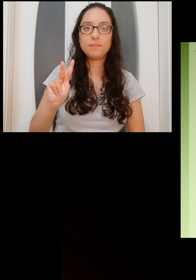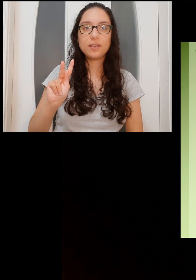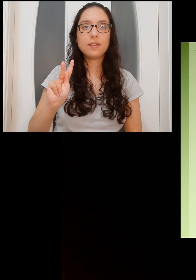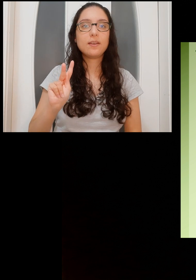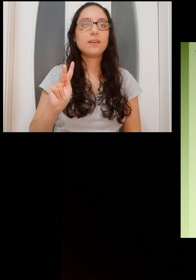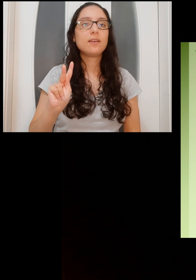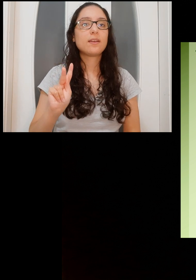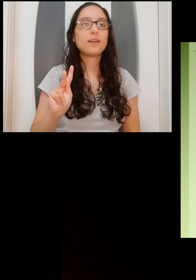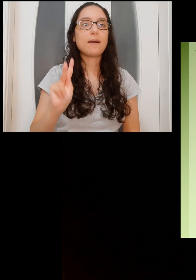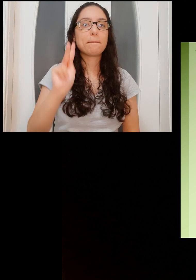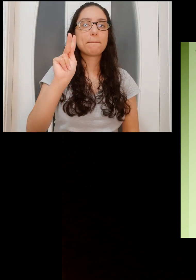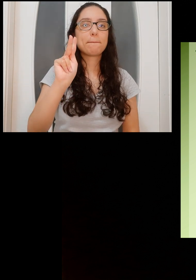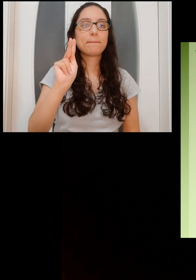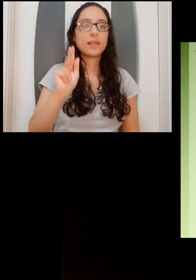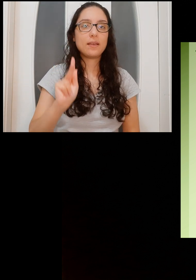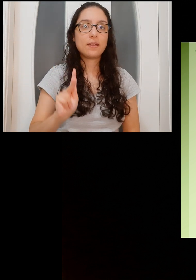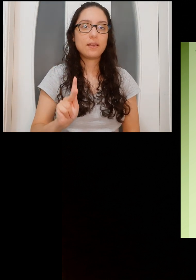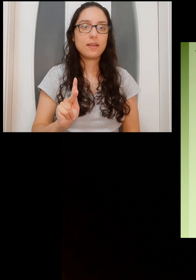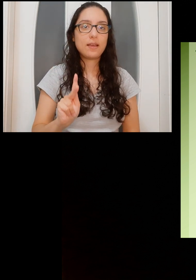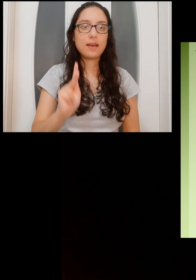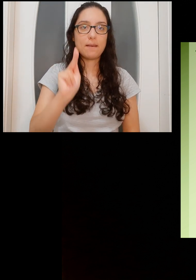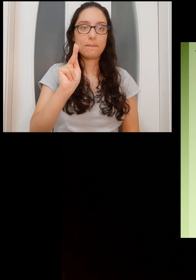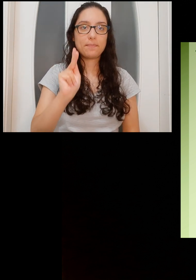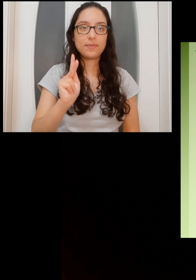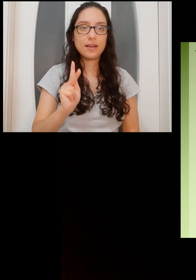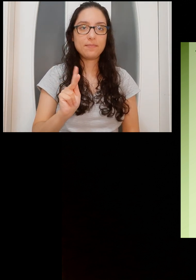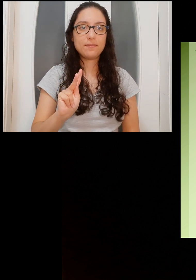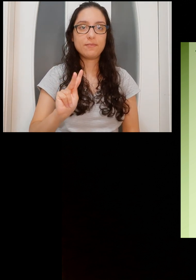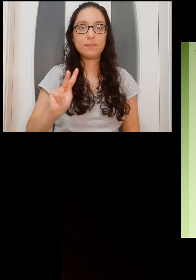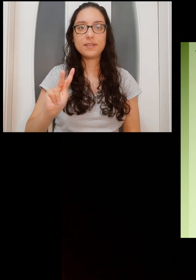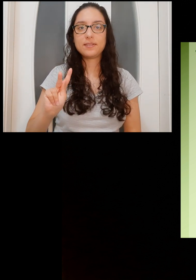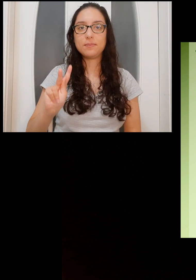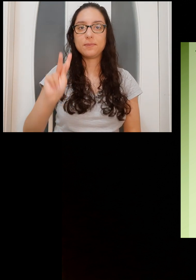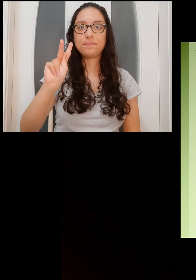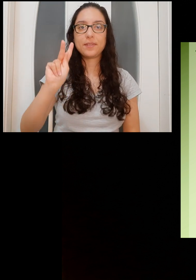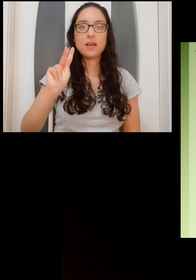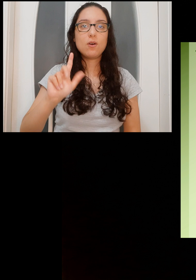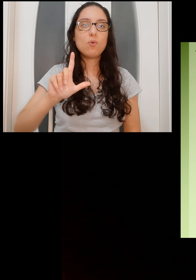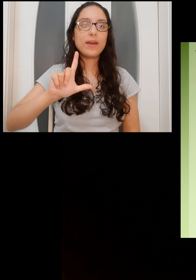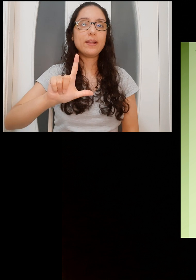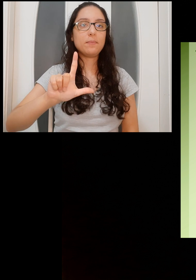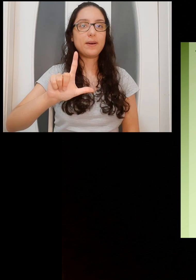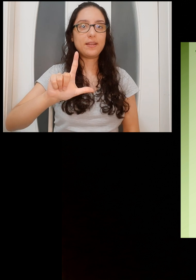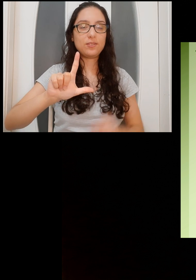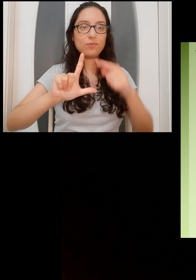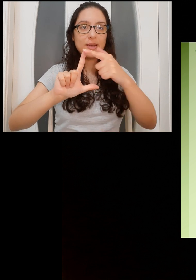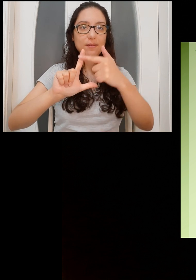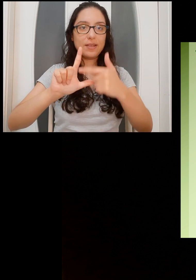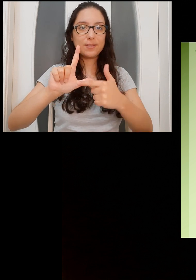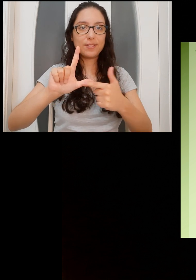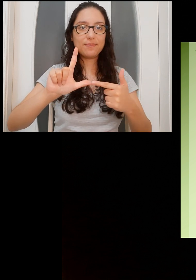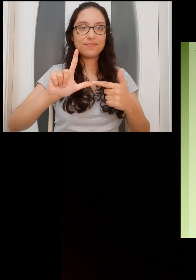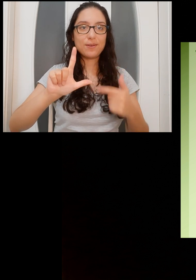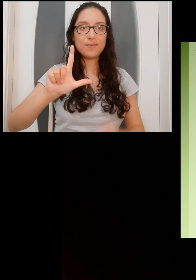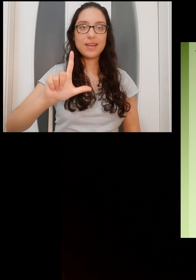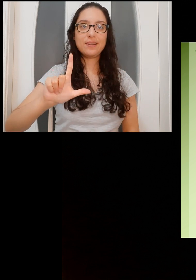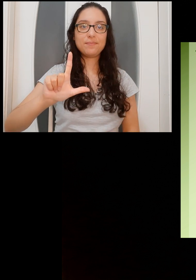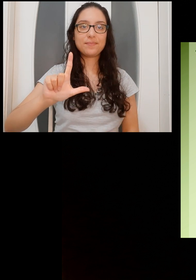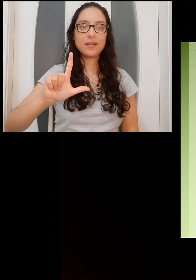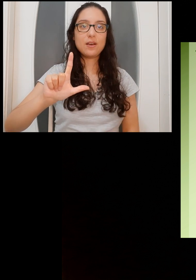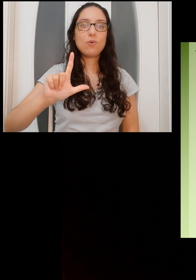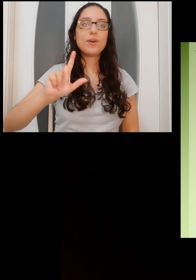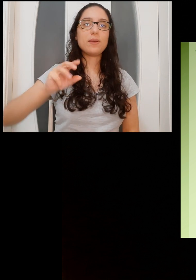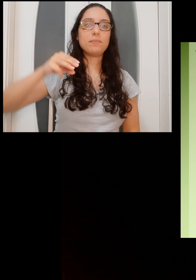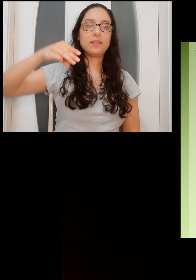ali e K. K, tá? Vai pra cima. O L parece um L mesmo, né? É um